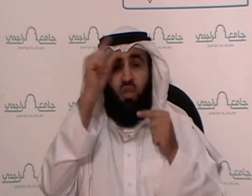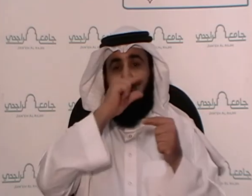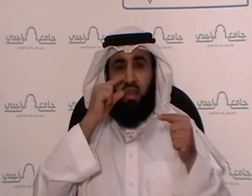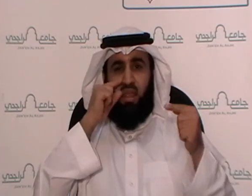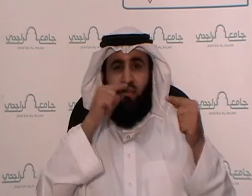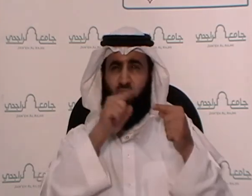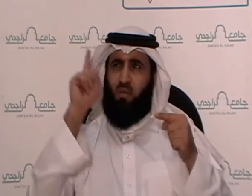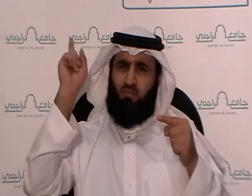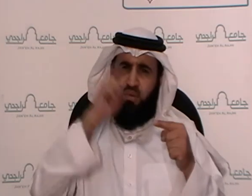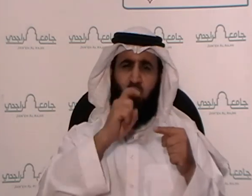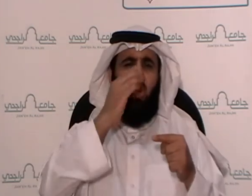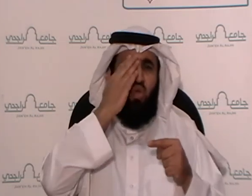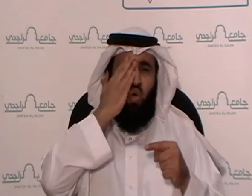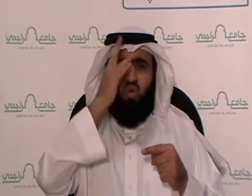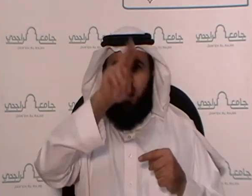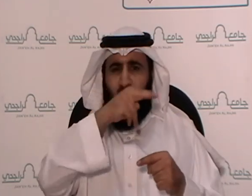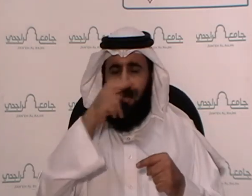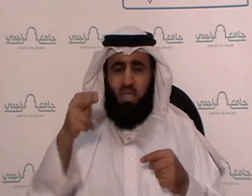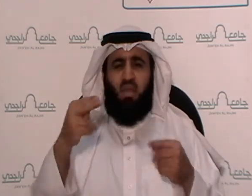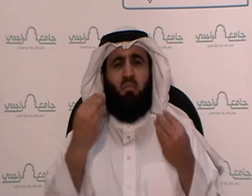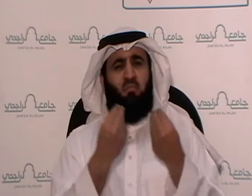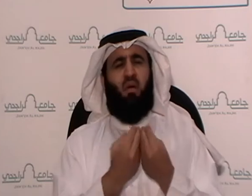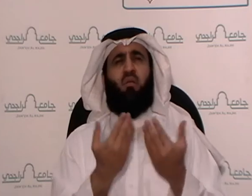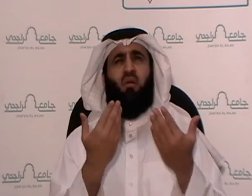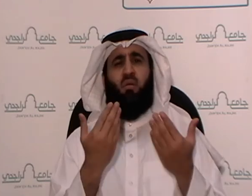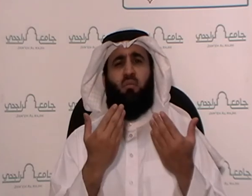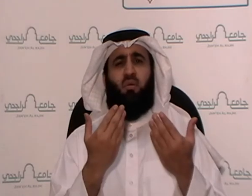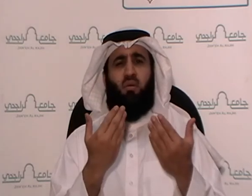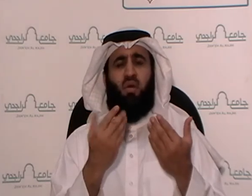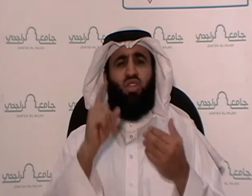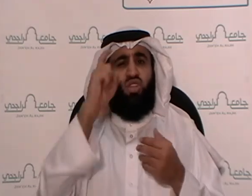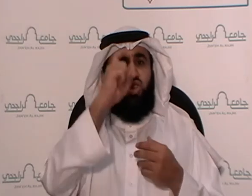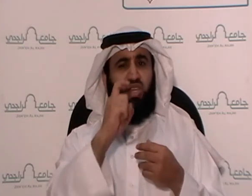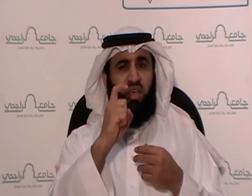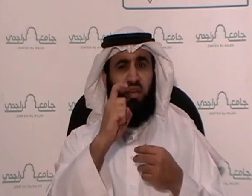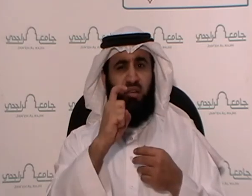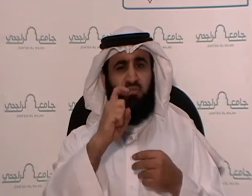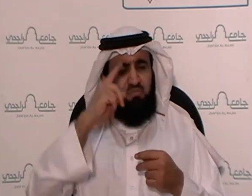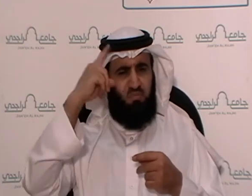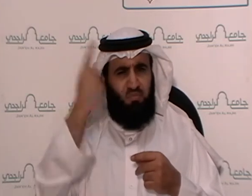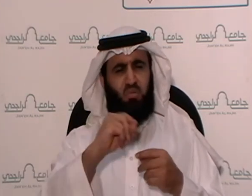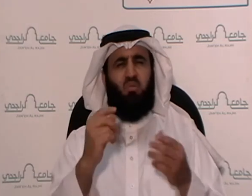عليك باليهود والنصارى المحاربين، اللهم عليك بالرافضة الشيعة ومن مالأهم